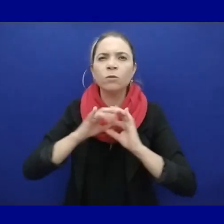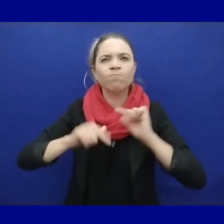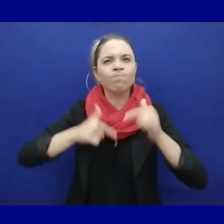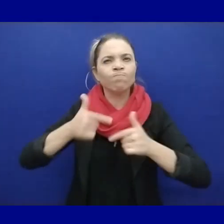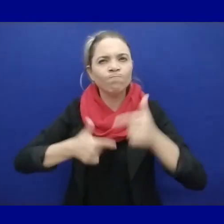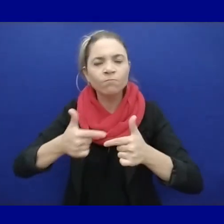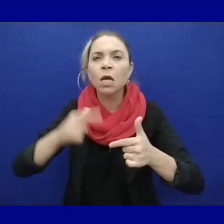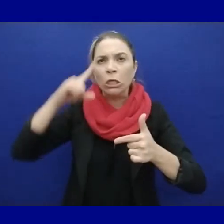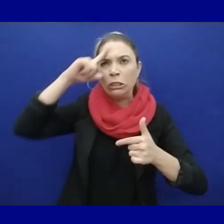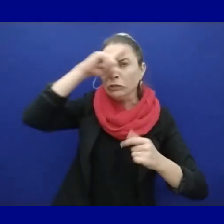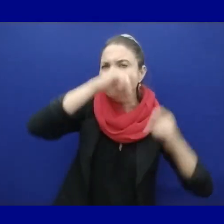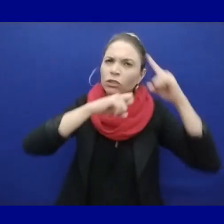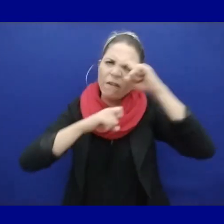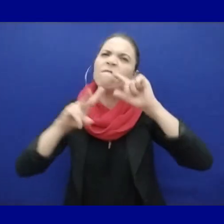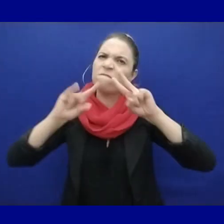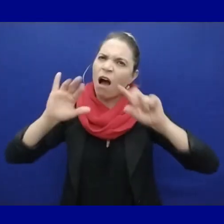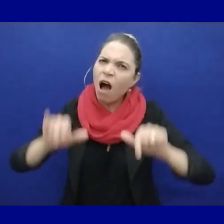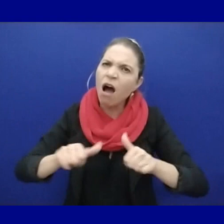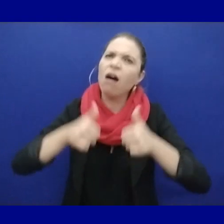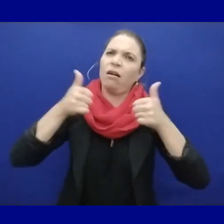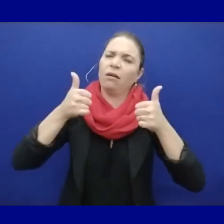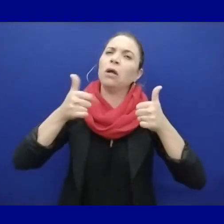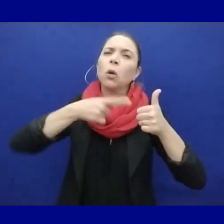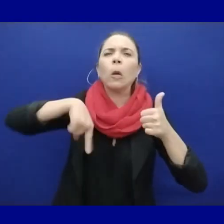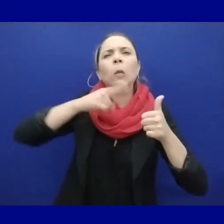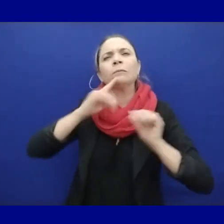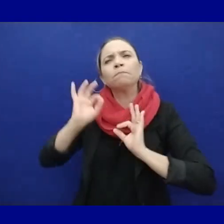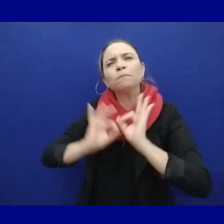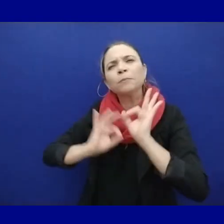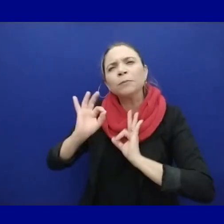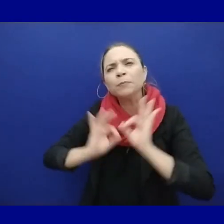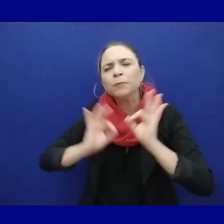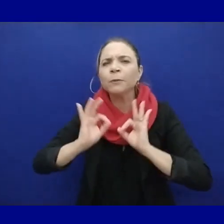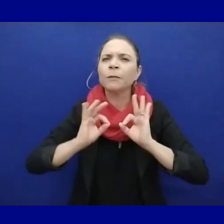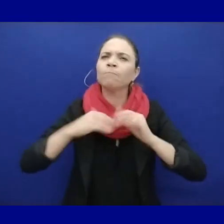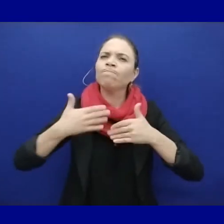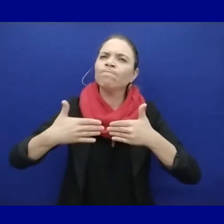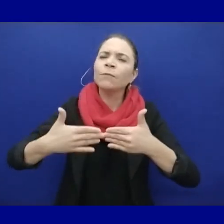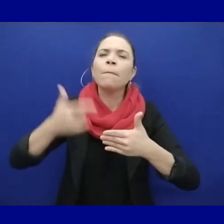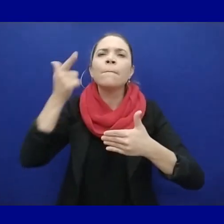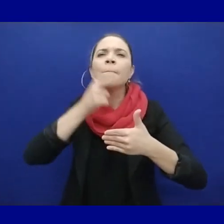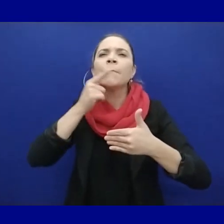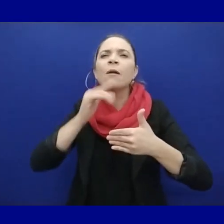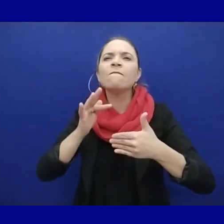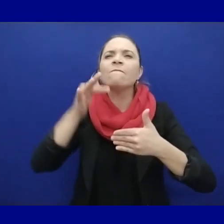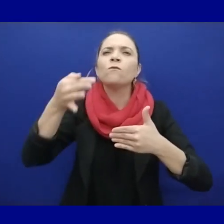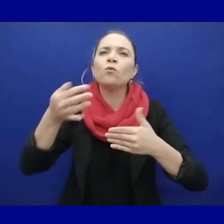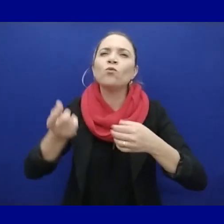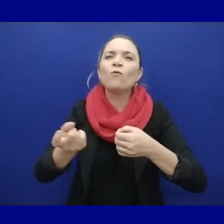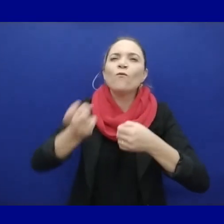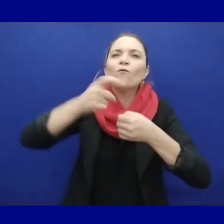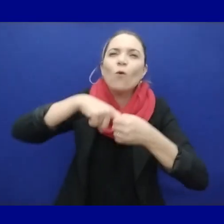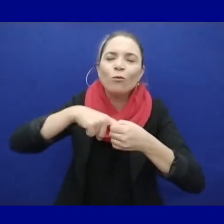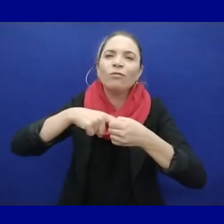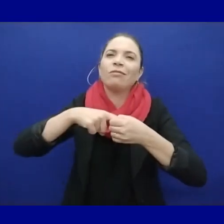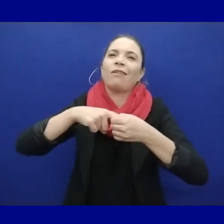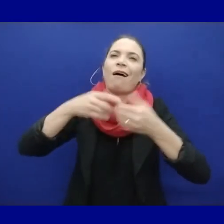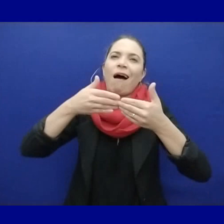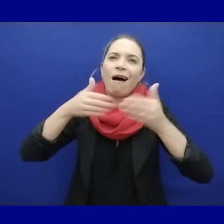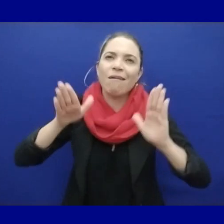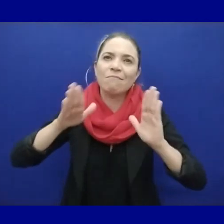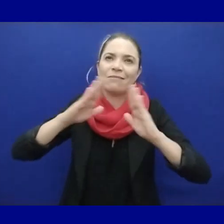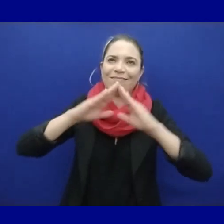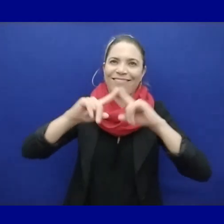sejam superadas. Continuaremos em preparação para a retomada das nossas alegres e edificantes